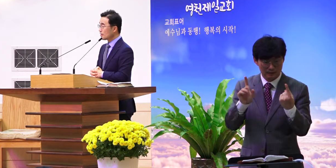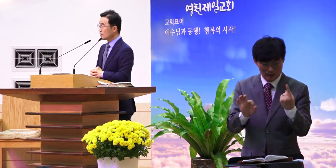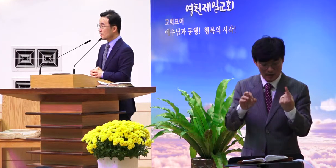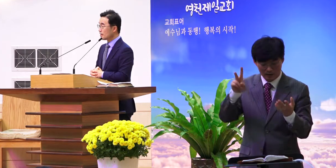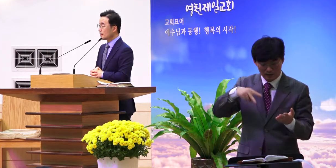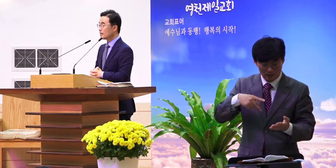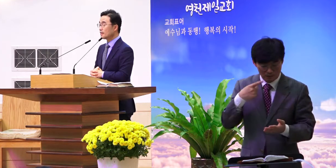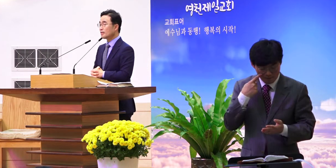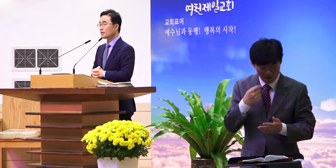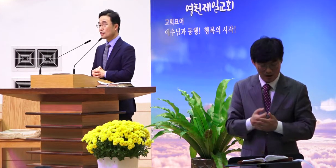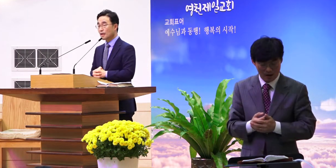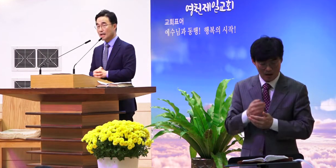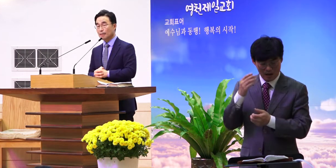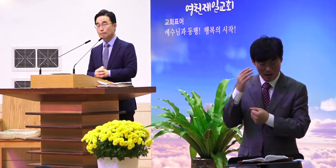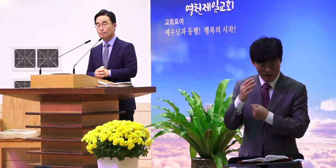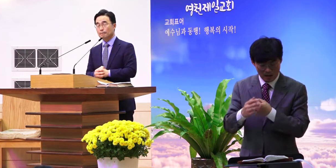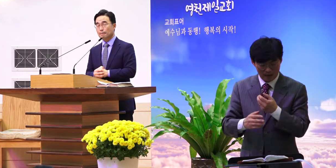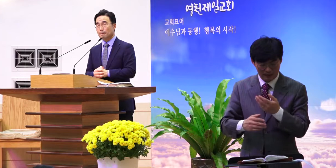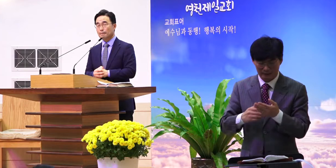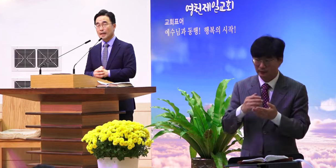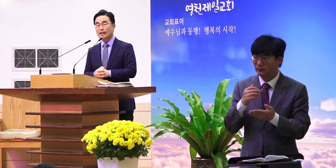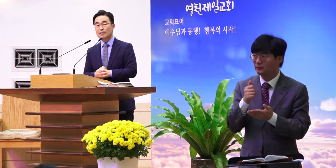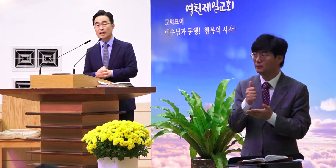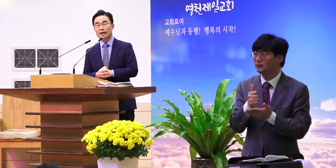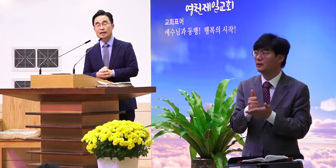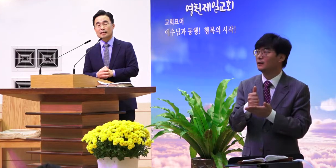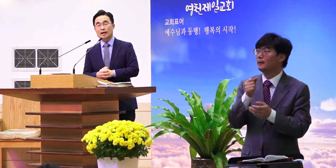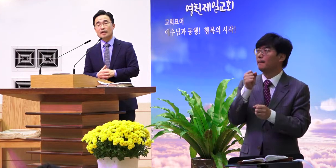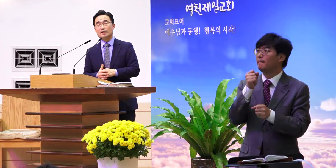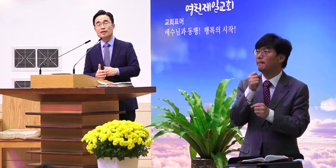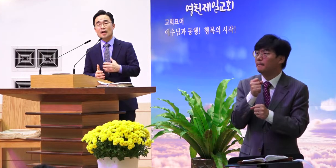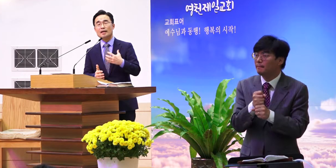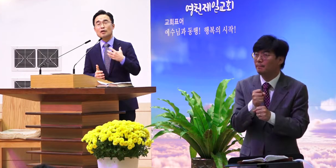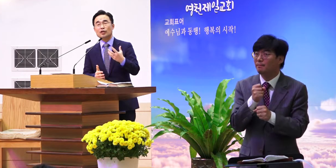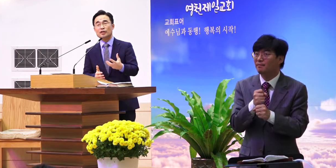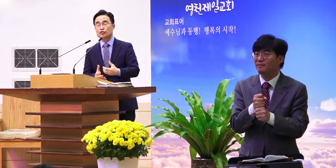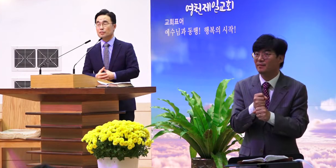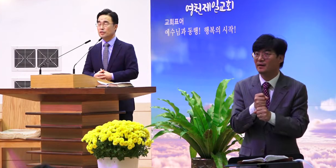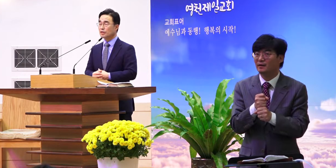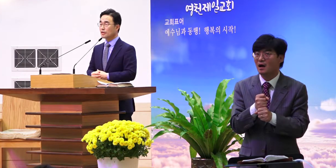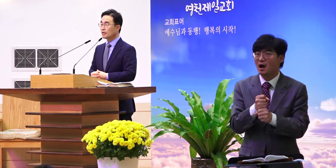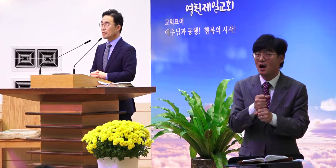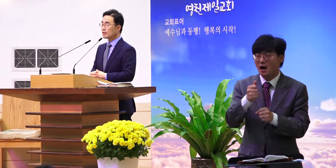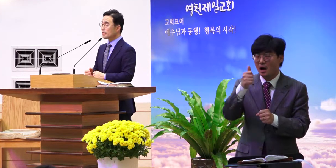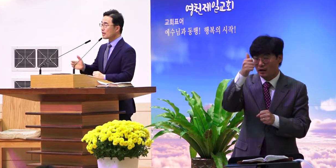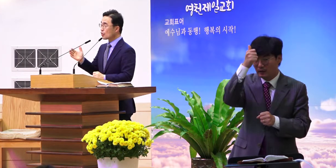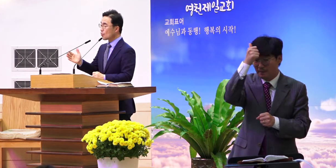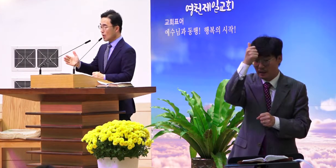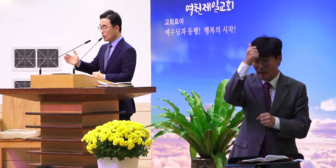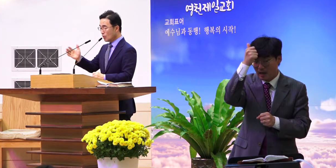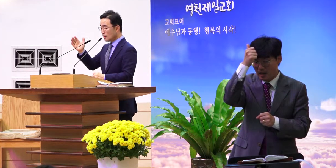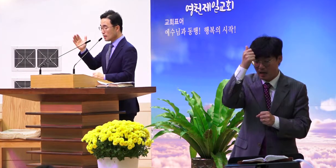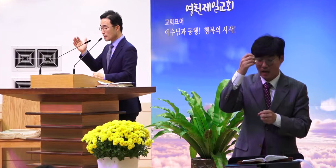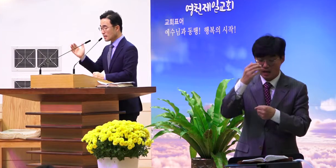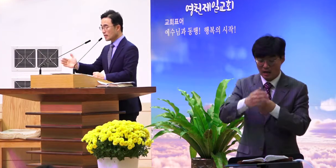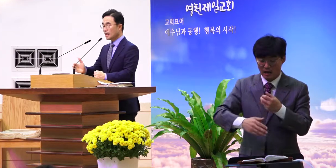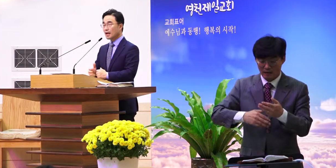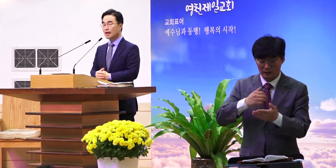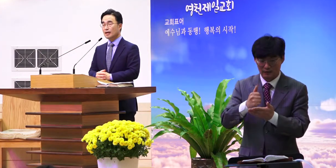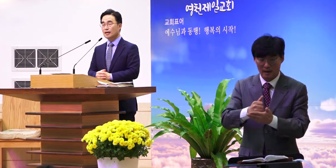하나님께서 지으신 첫사람 아담에게 하나님께서 하나님의 권위를 주시면서 세상을